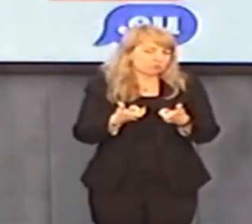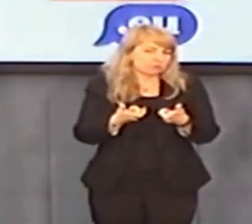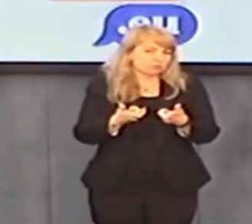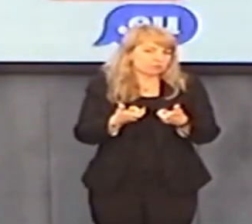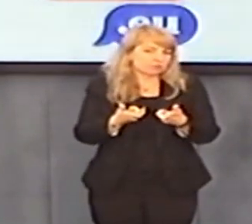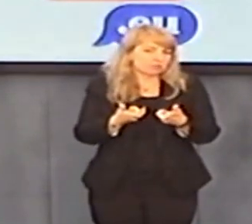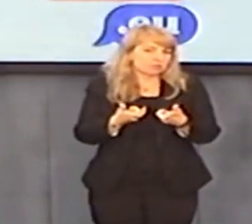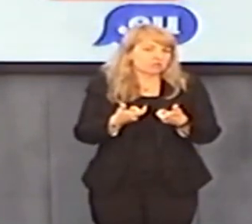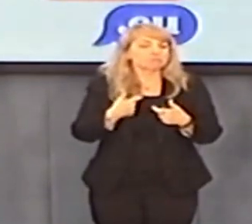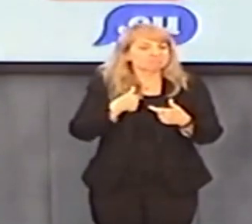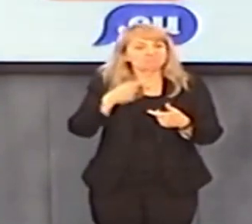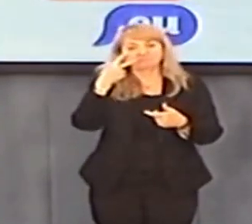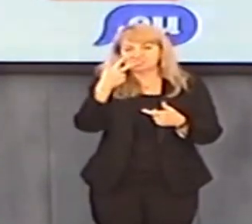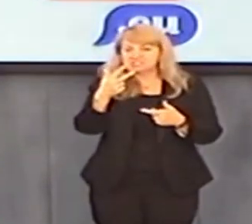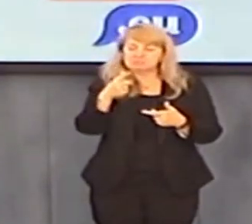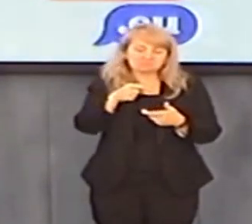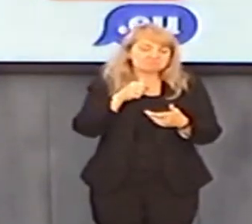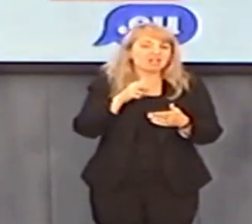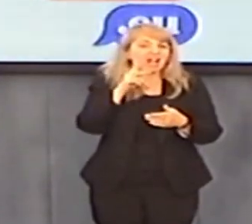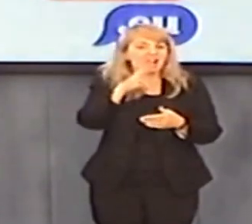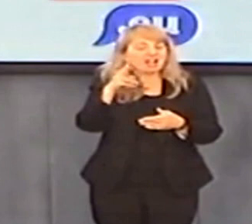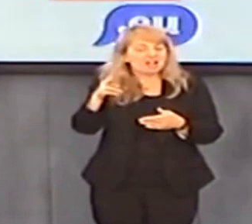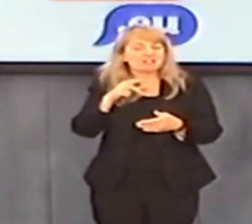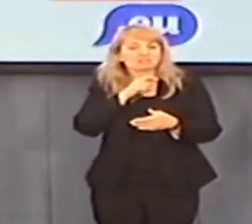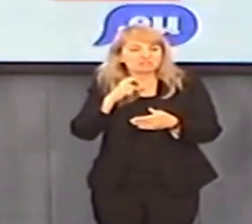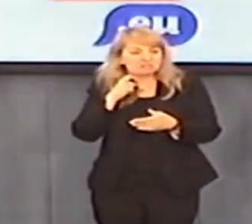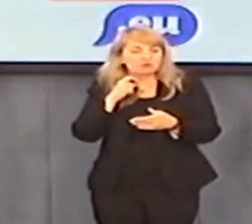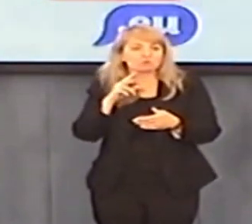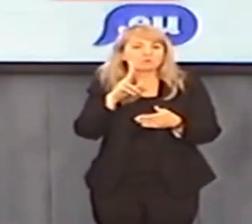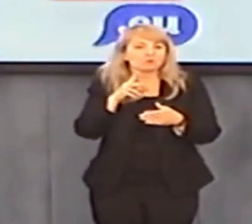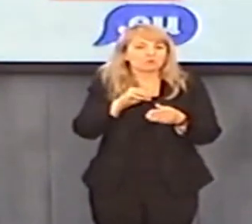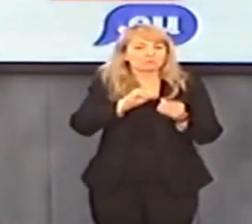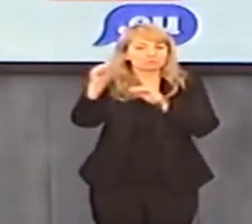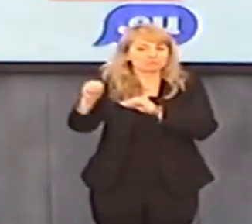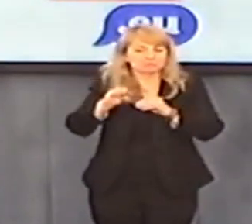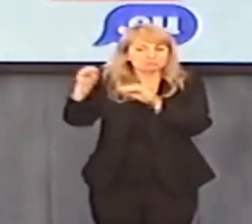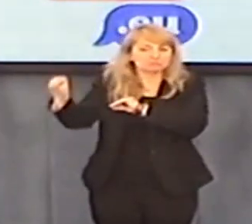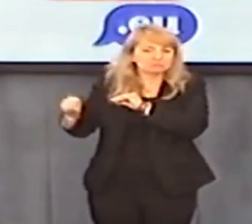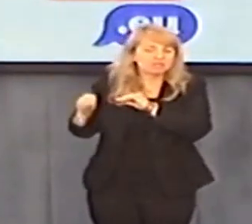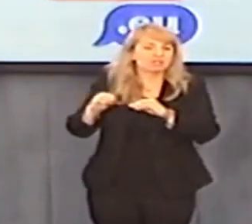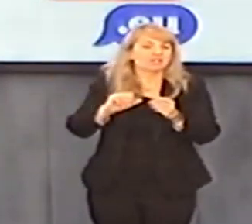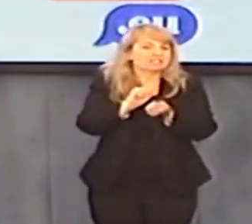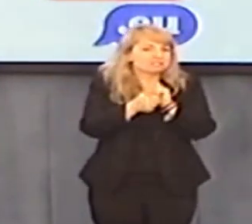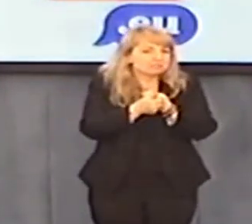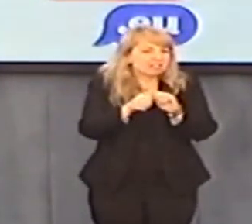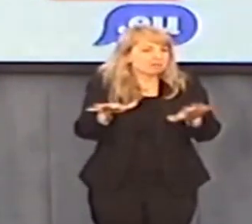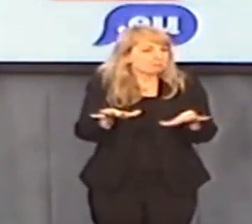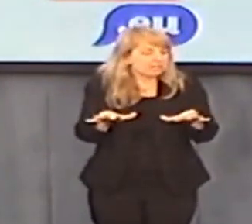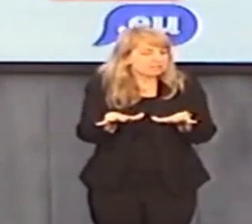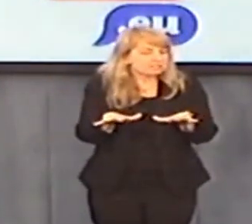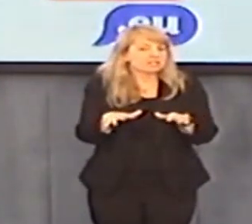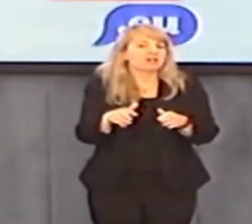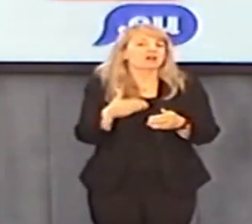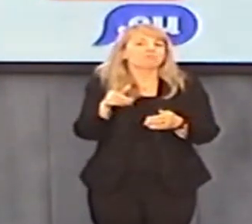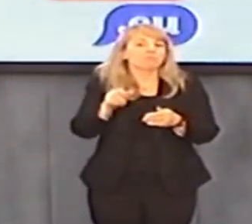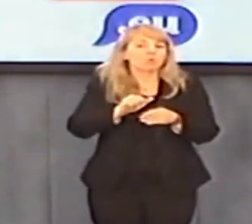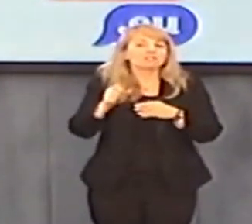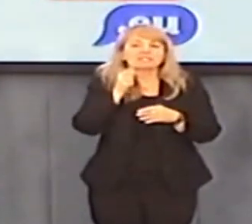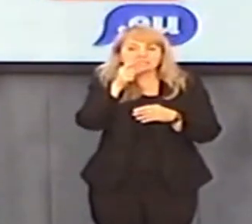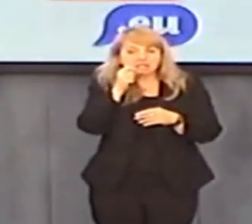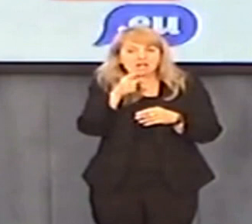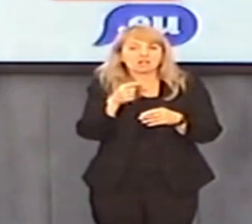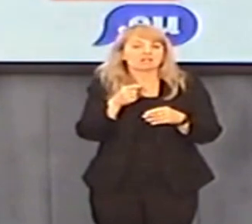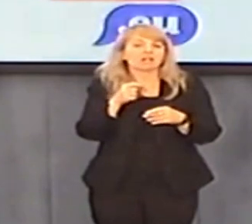jest numer, przerzucanie księdza oskarżanego o pedofilię do kolejnych parafii, tak